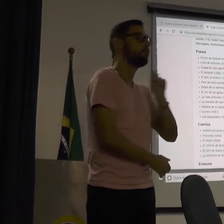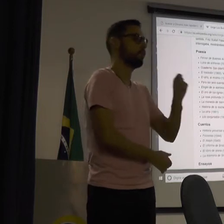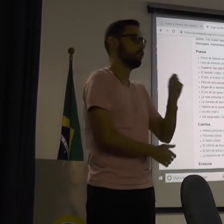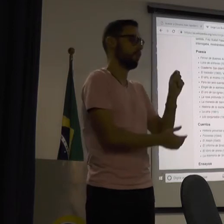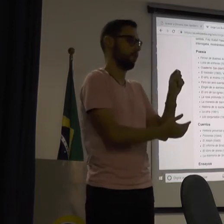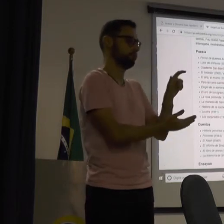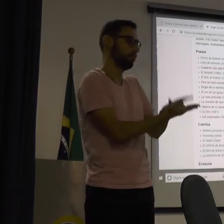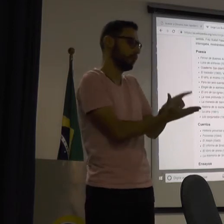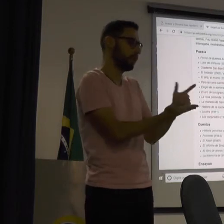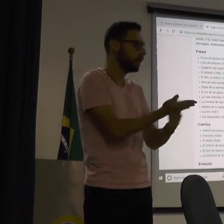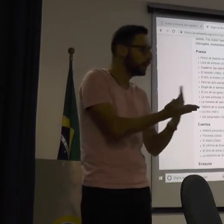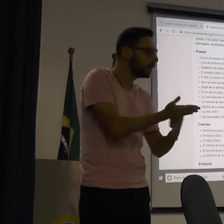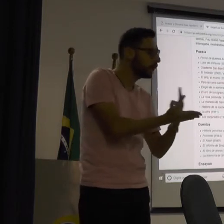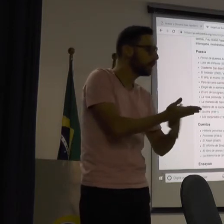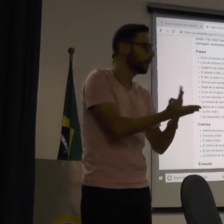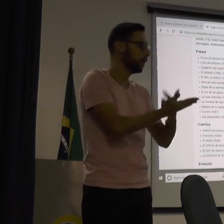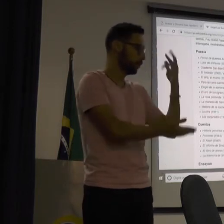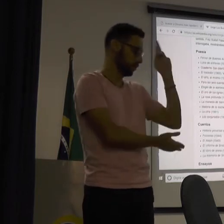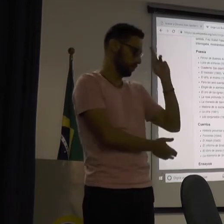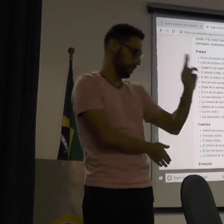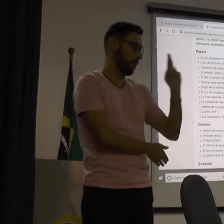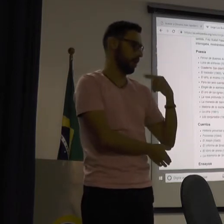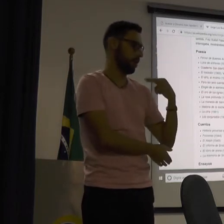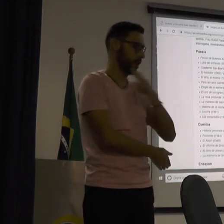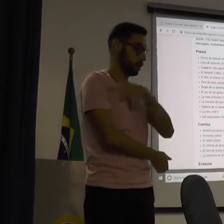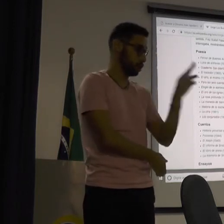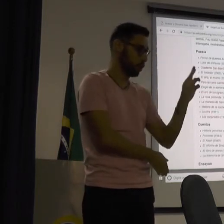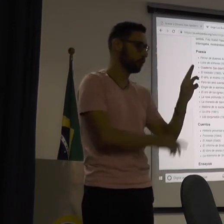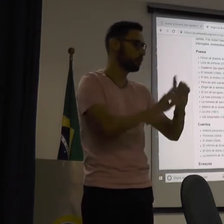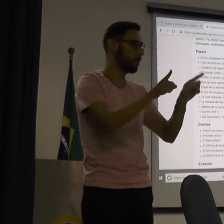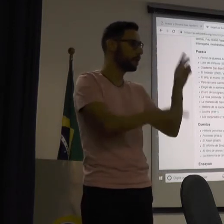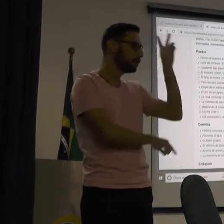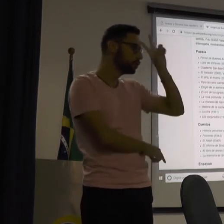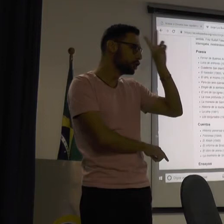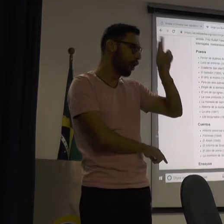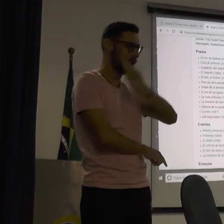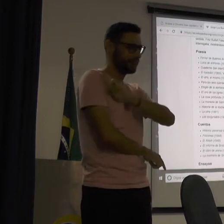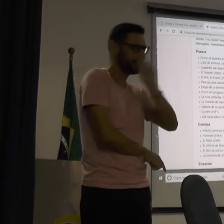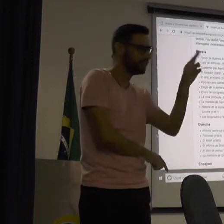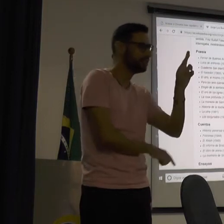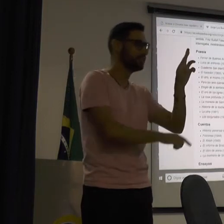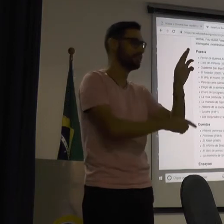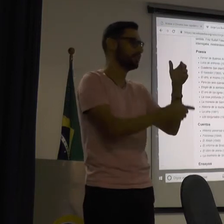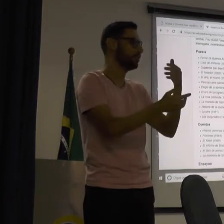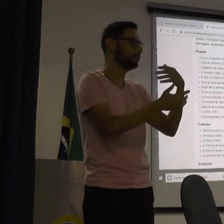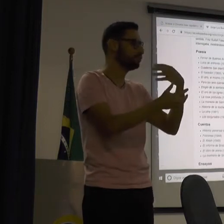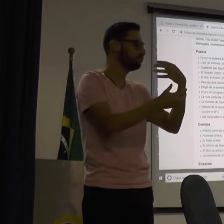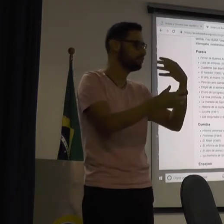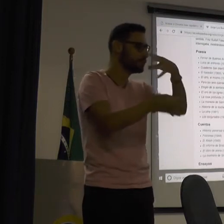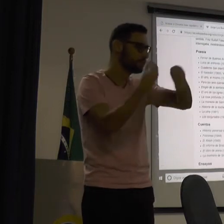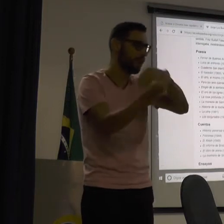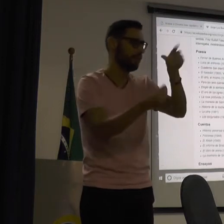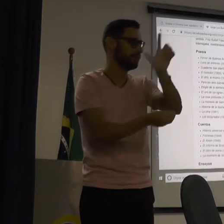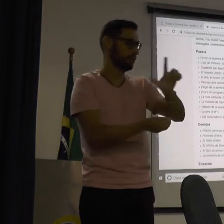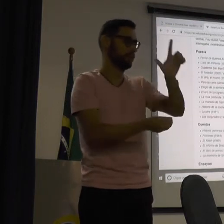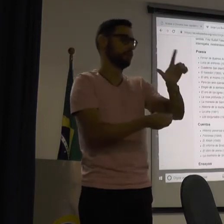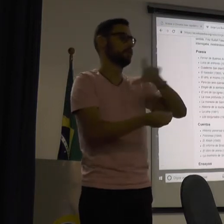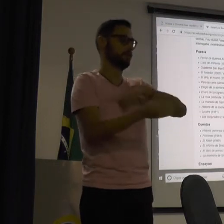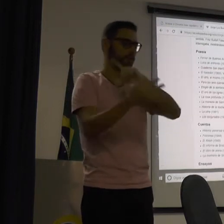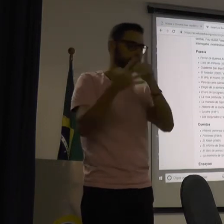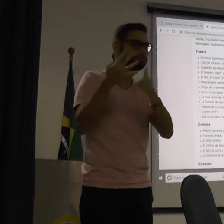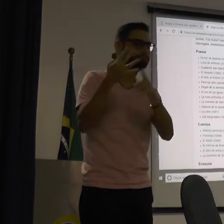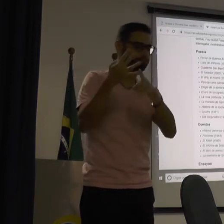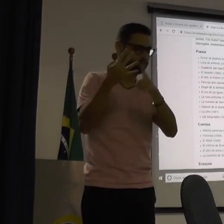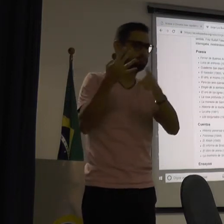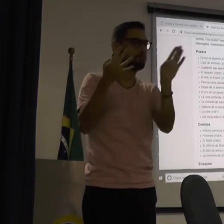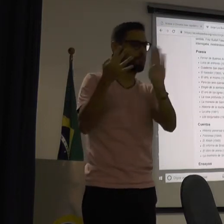eu tinha preconceito. História das religiões, tudo isso em relação à literatura. Mas tinha outros aspectos que eu não